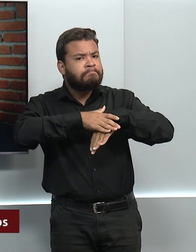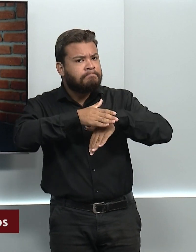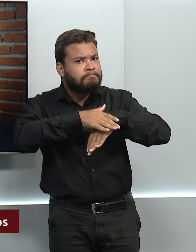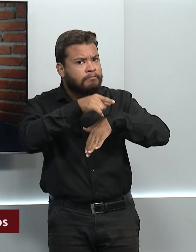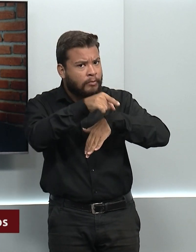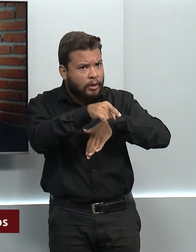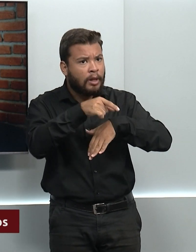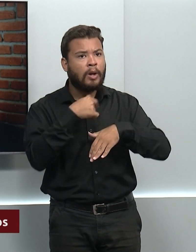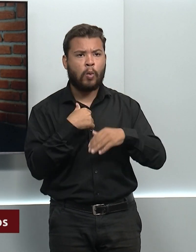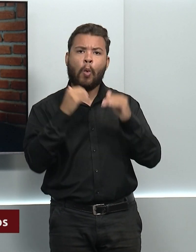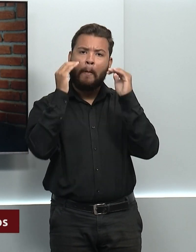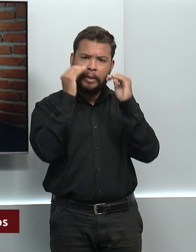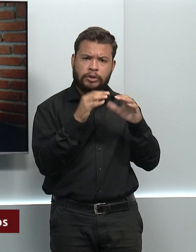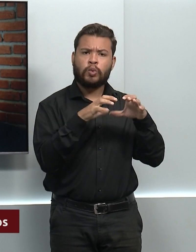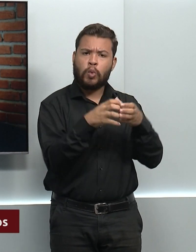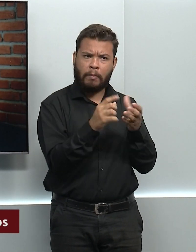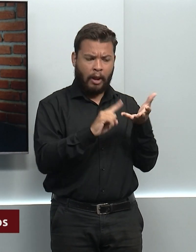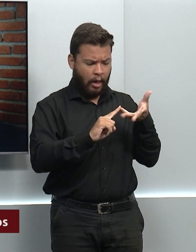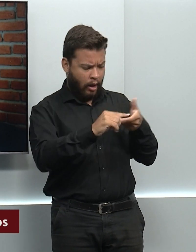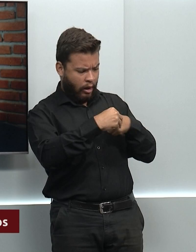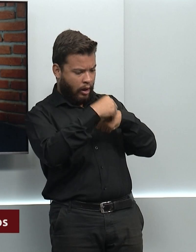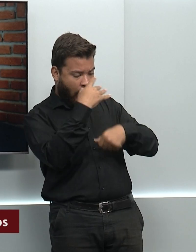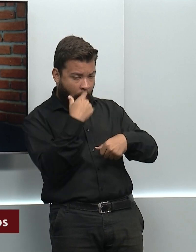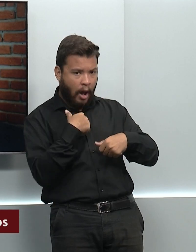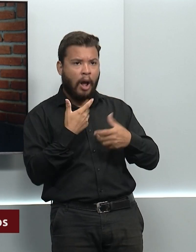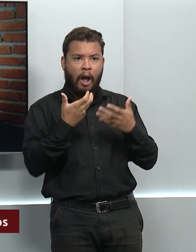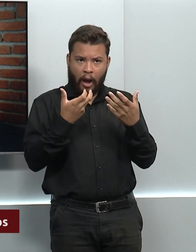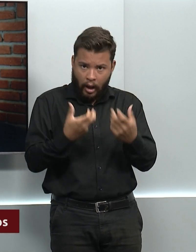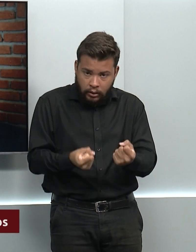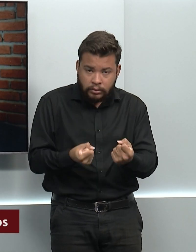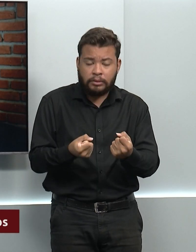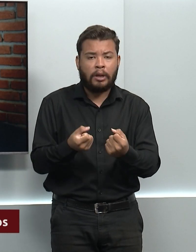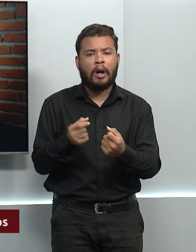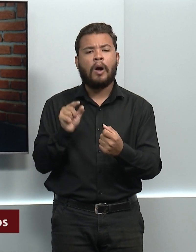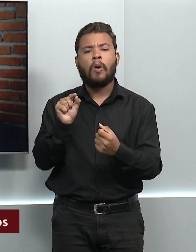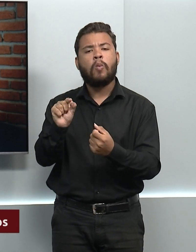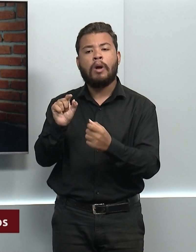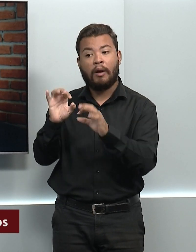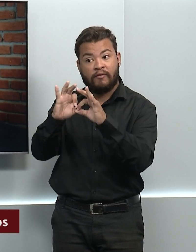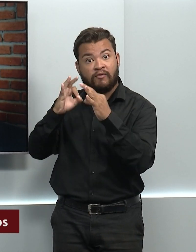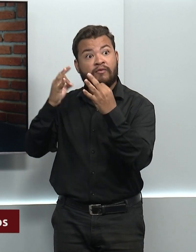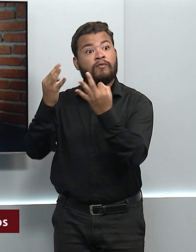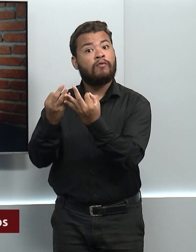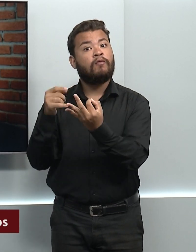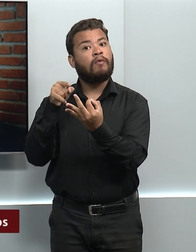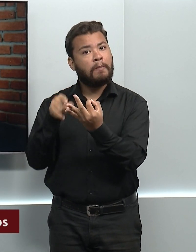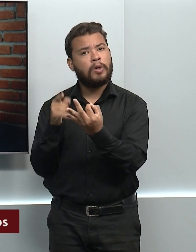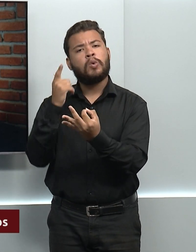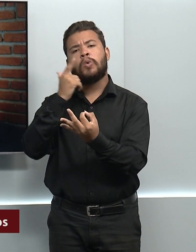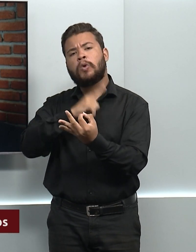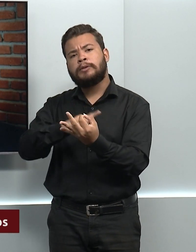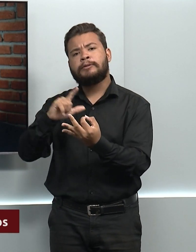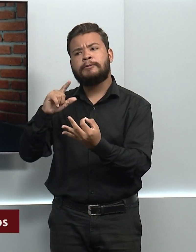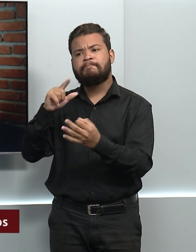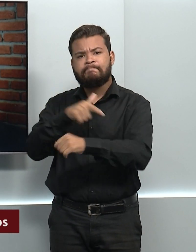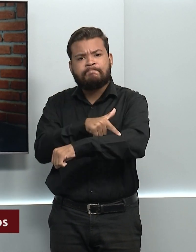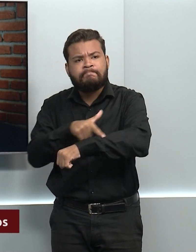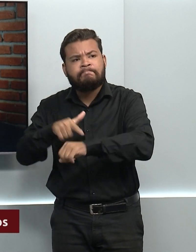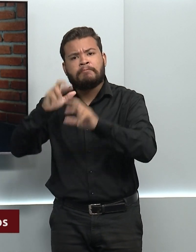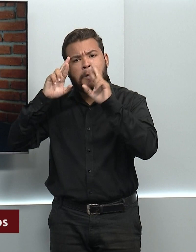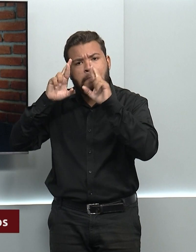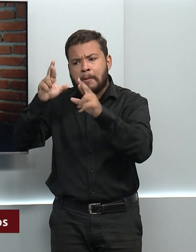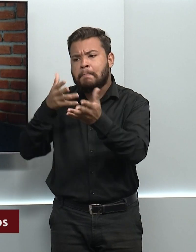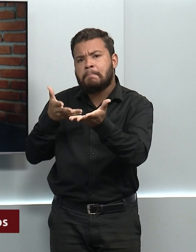trouxe para a minha casa, a minha família, ela trouxe mais respeito entre nós,